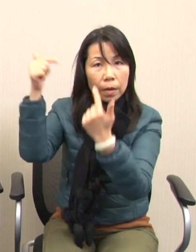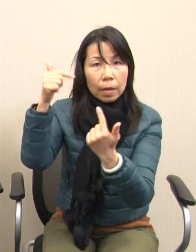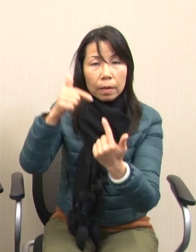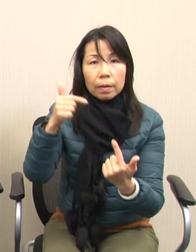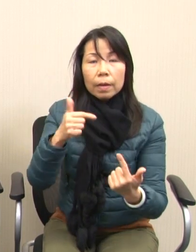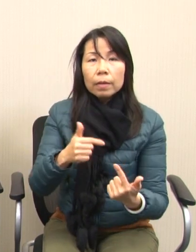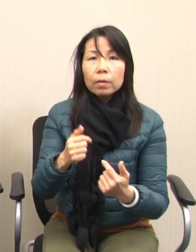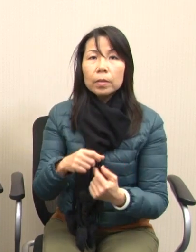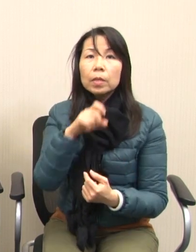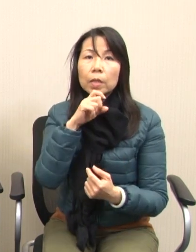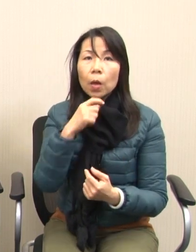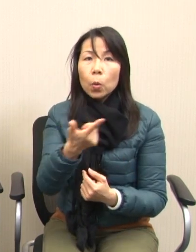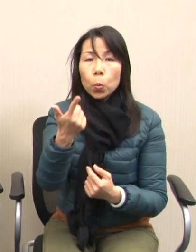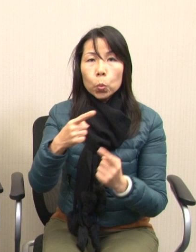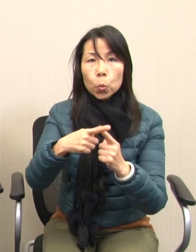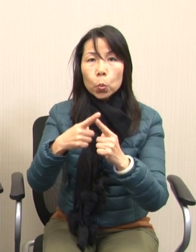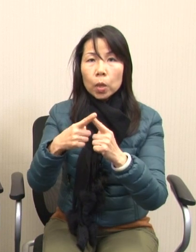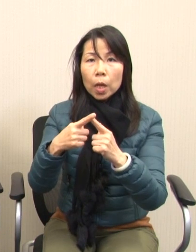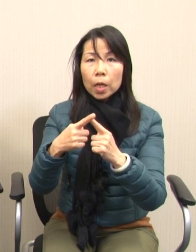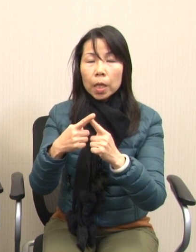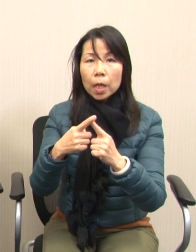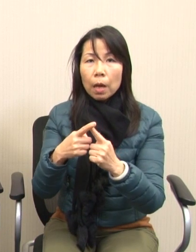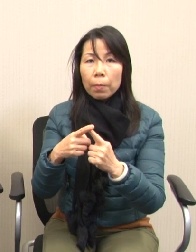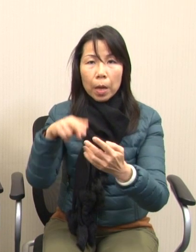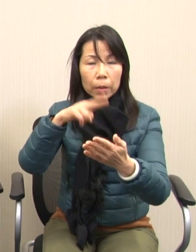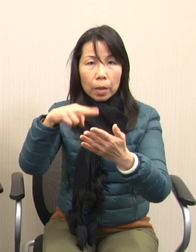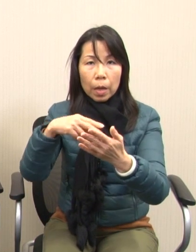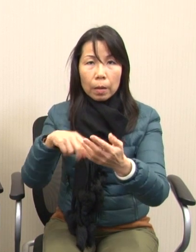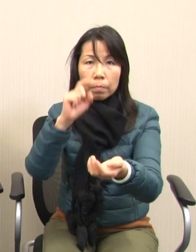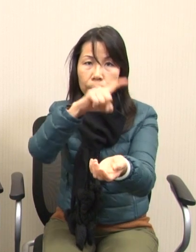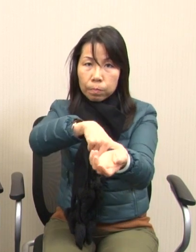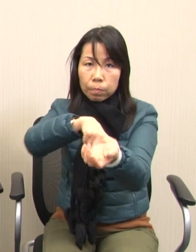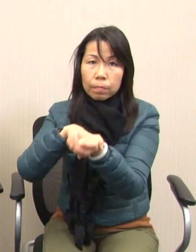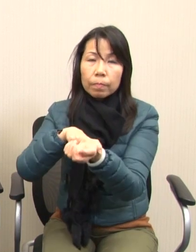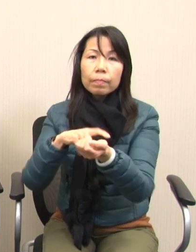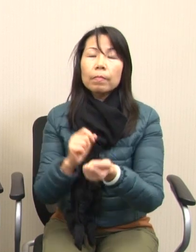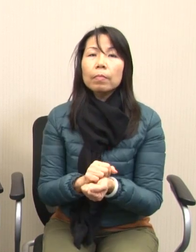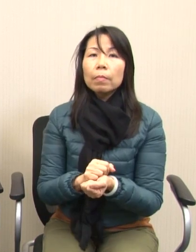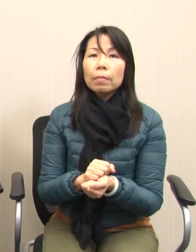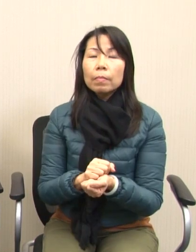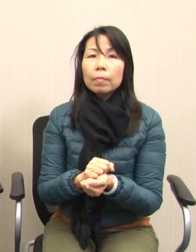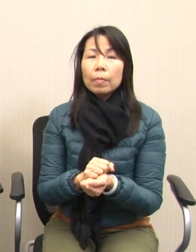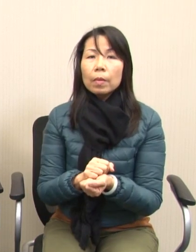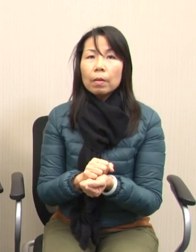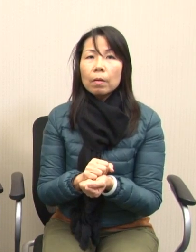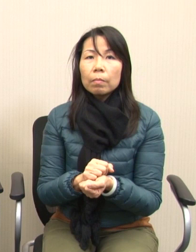有大量嘅人係被檢控。我就算我唔計所謂魚